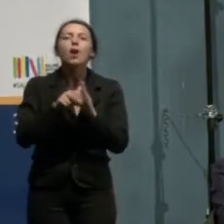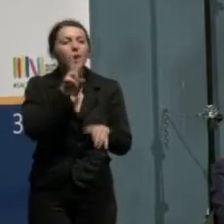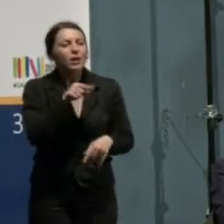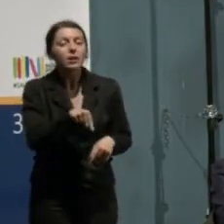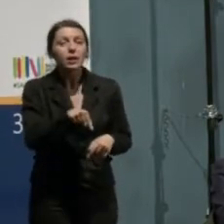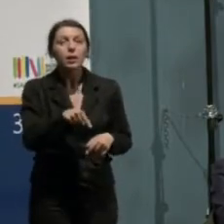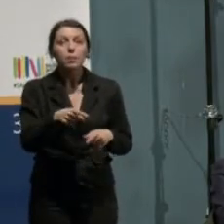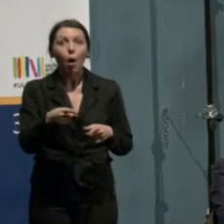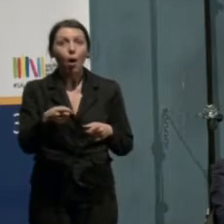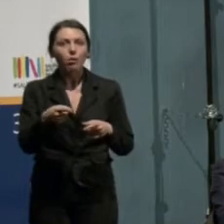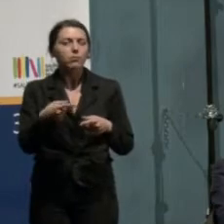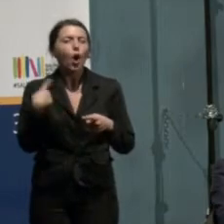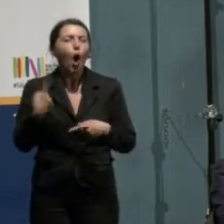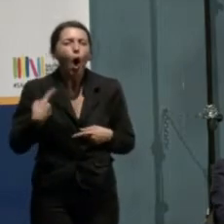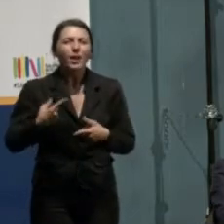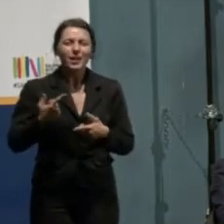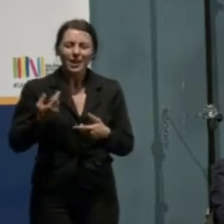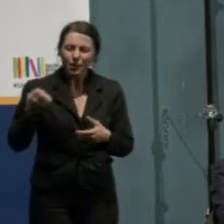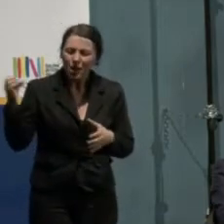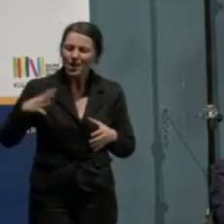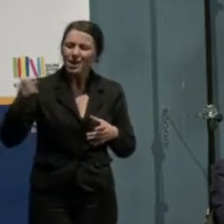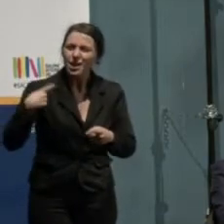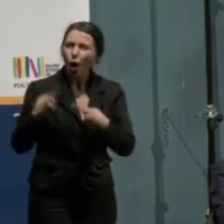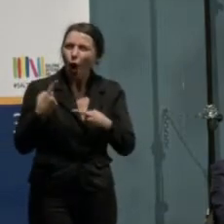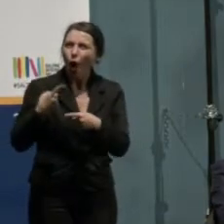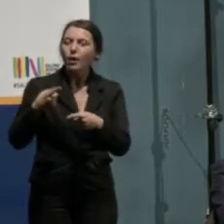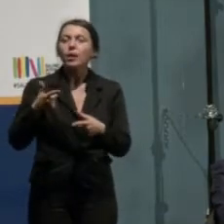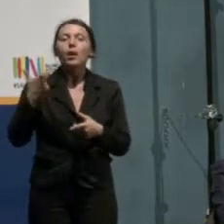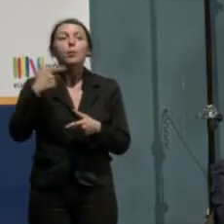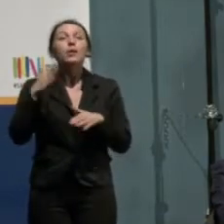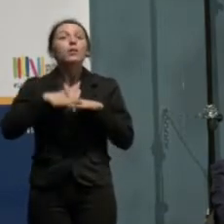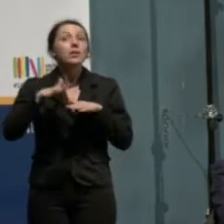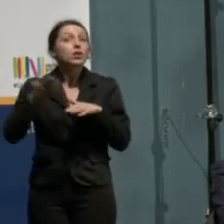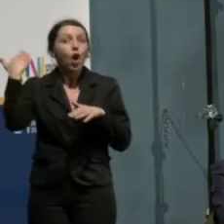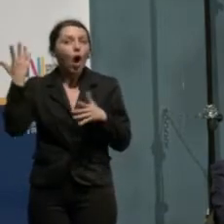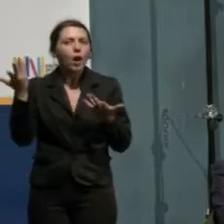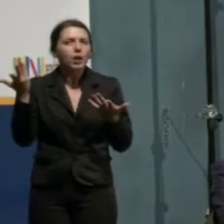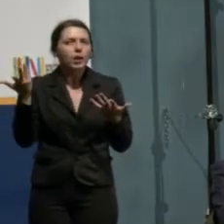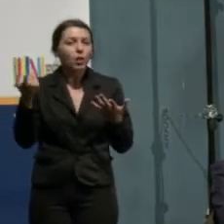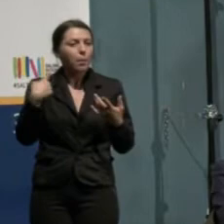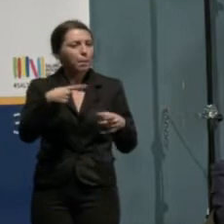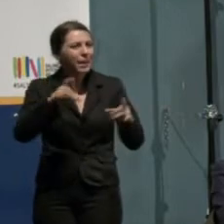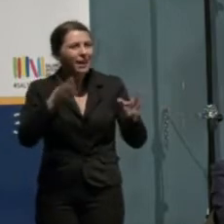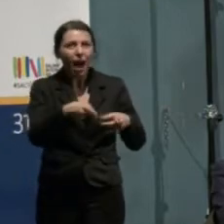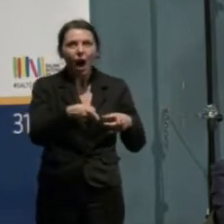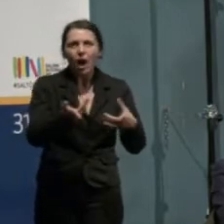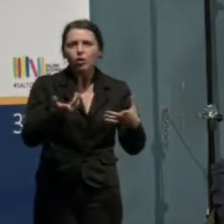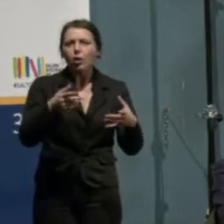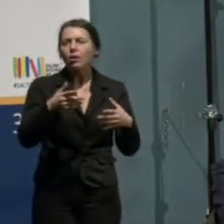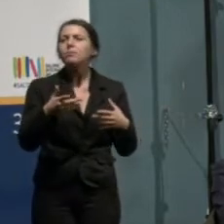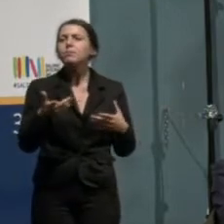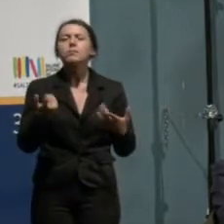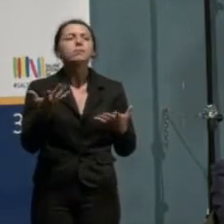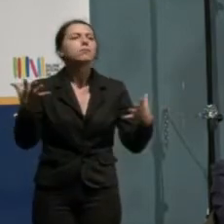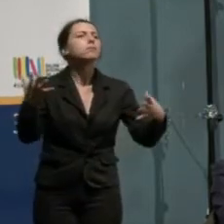storia destinata a finire non lo sappiamo che se c'era il silenzio di un'opinione pubblica rassegnata questa storia finiva nel lutto privato della